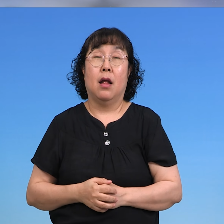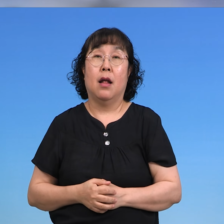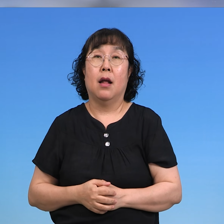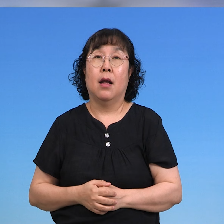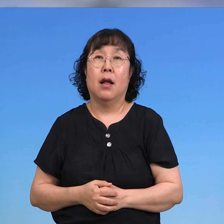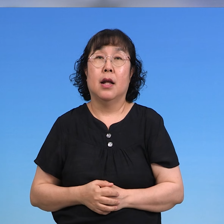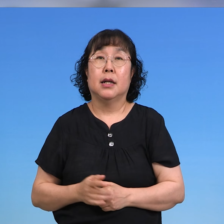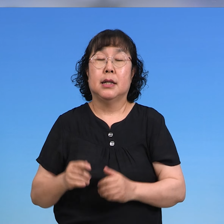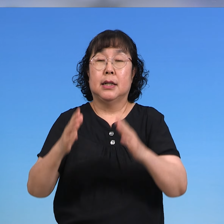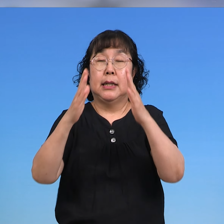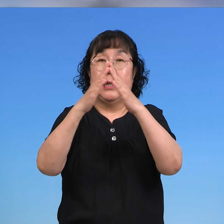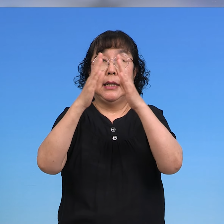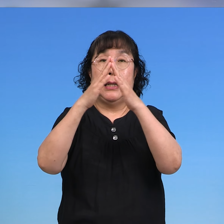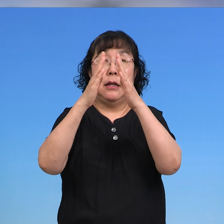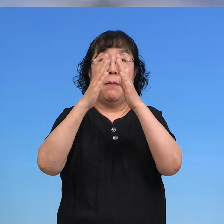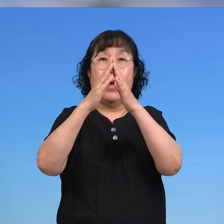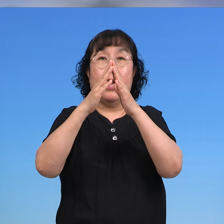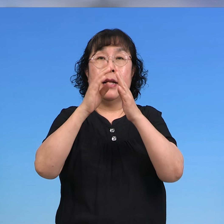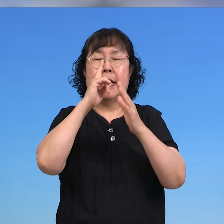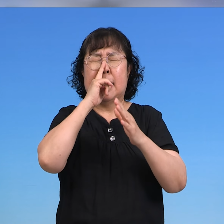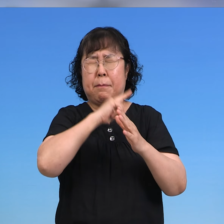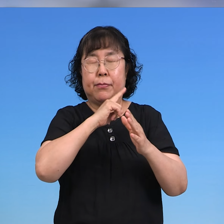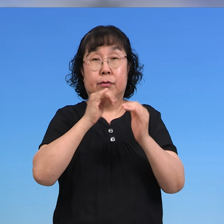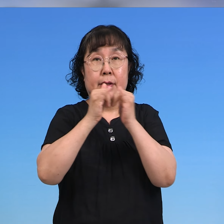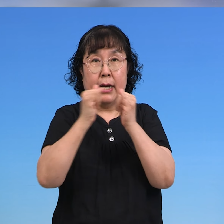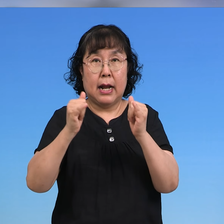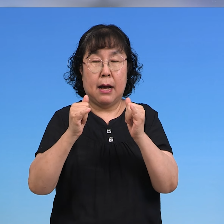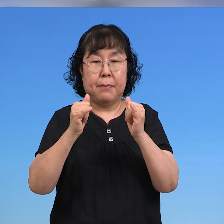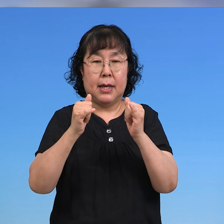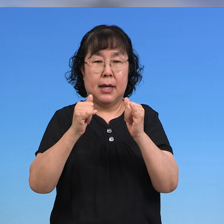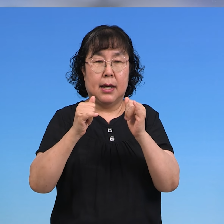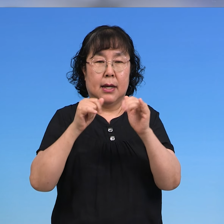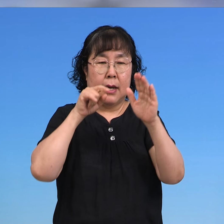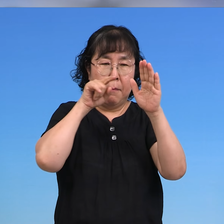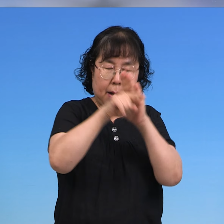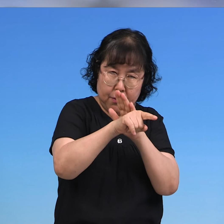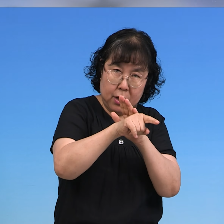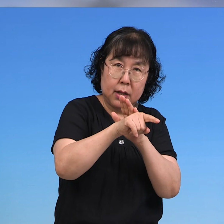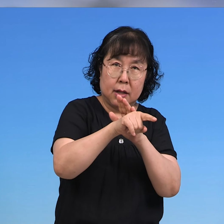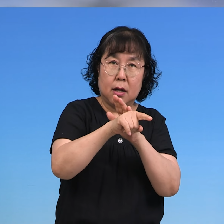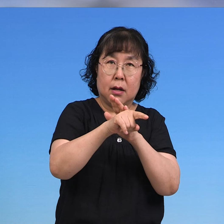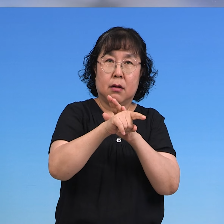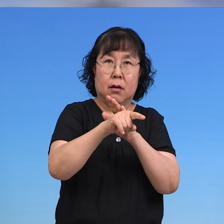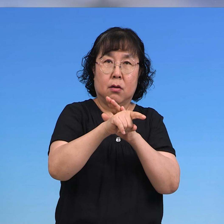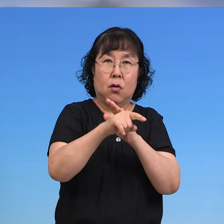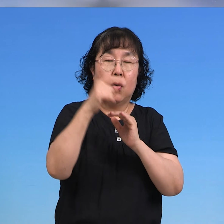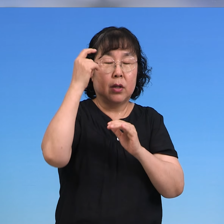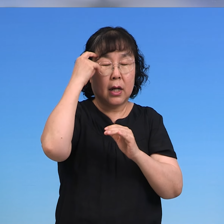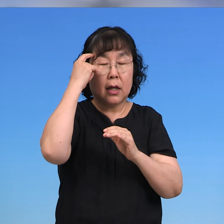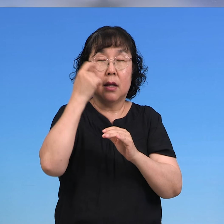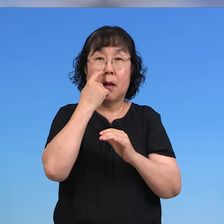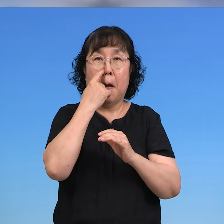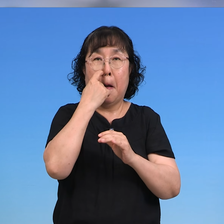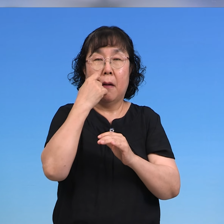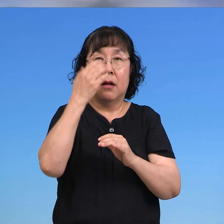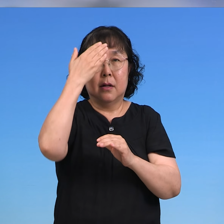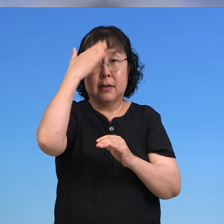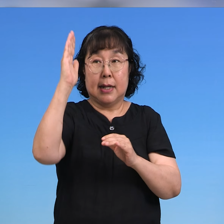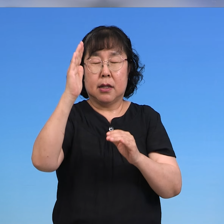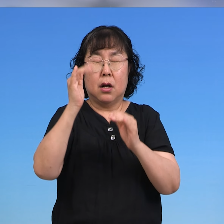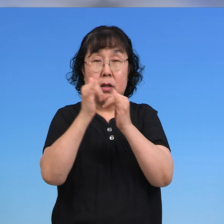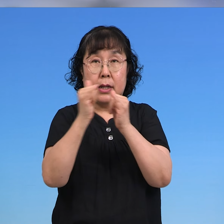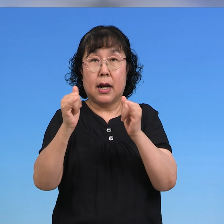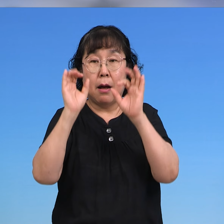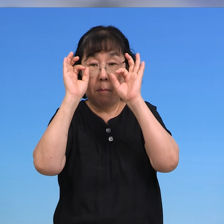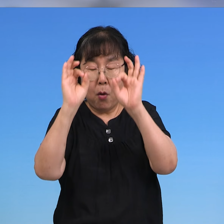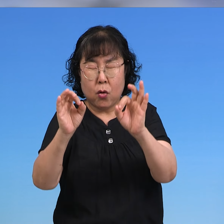어떤 그 악한이 이제 침입했다 생각하나 봐요. 막 지저대는데 얘가 내가 보니까 왜